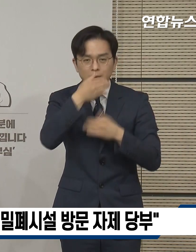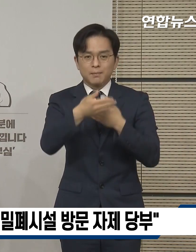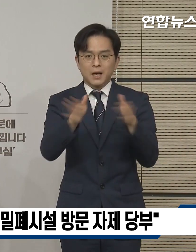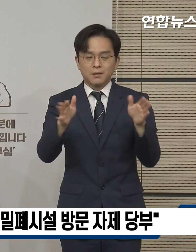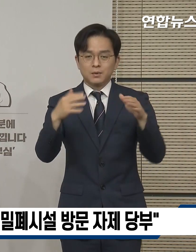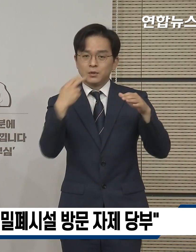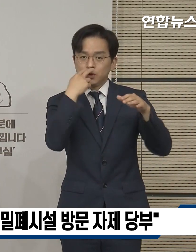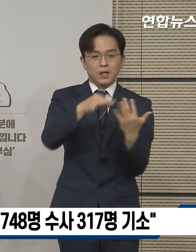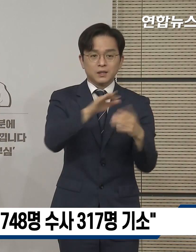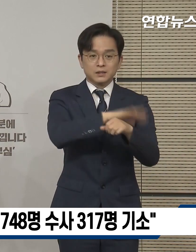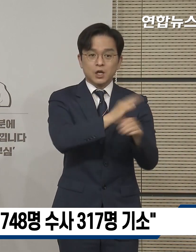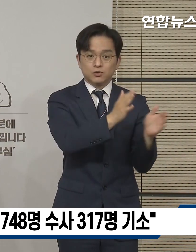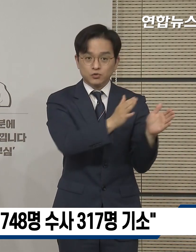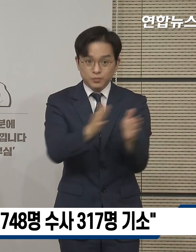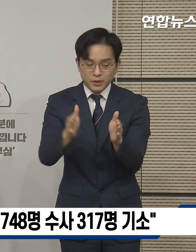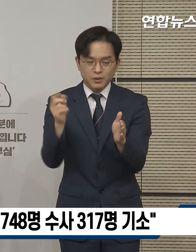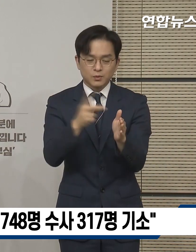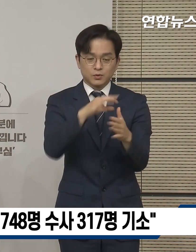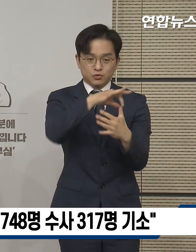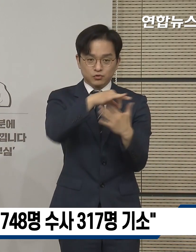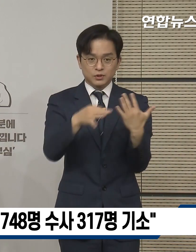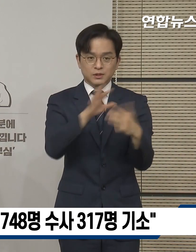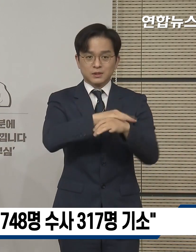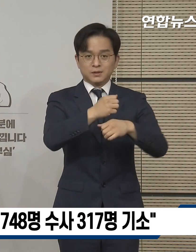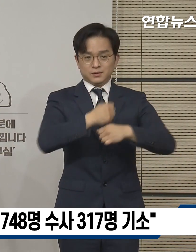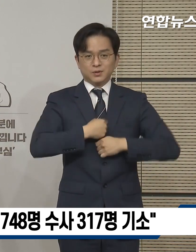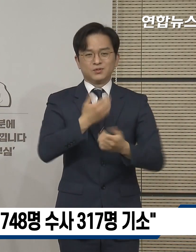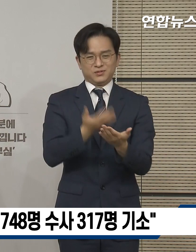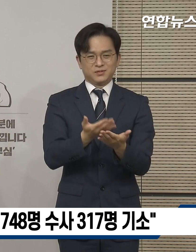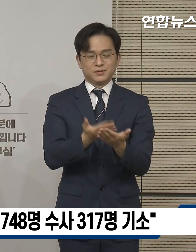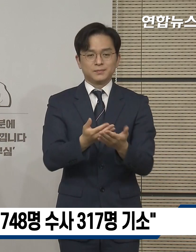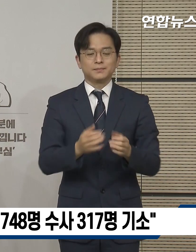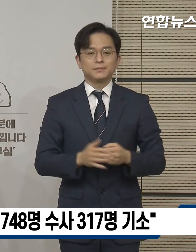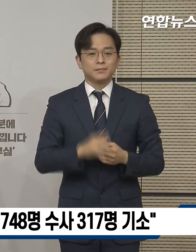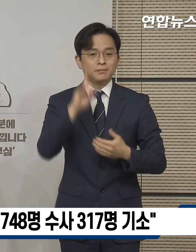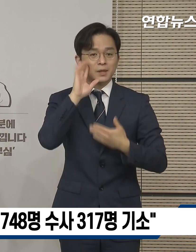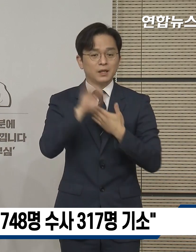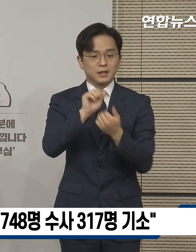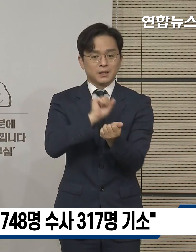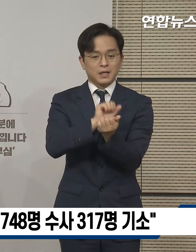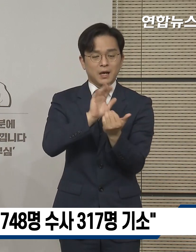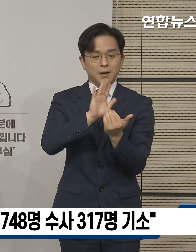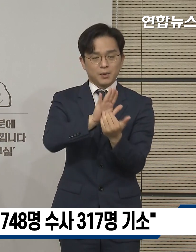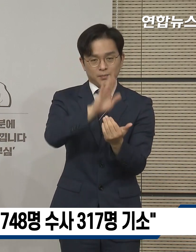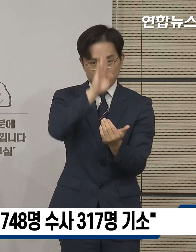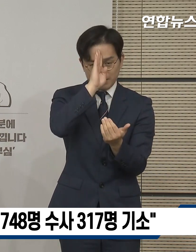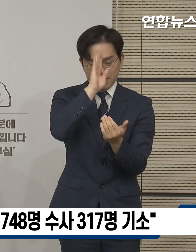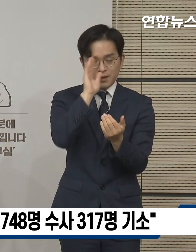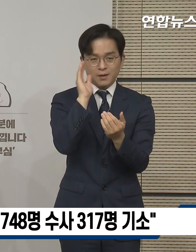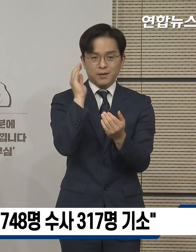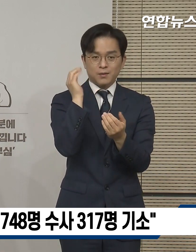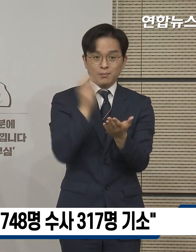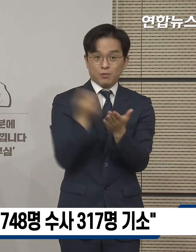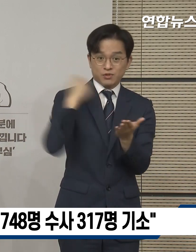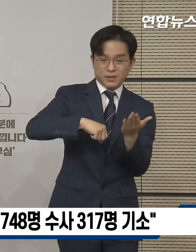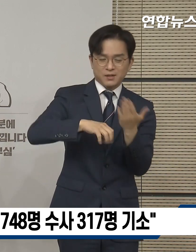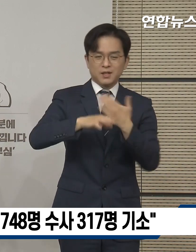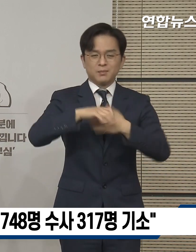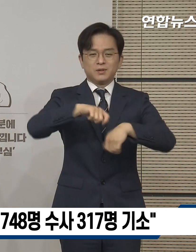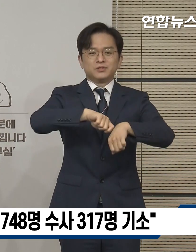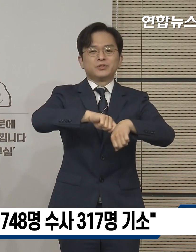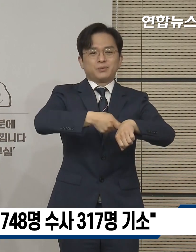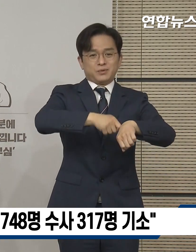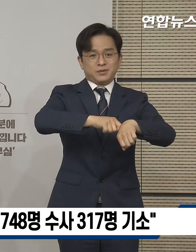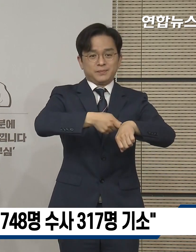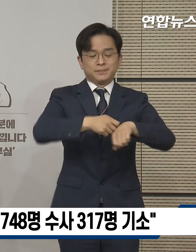한번 당부드립니다. 감염병 예방법 위반에 대해서는 엄정하게 대응할 것입니다. 지금까지 격리